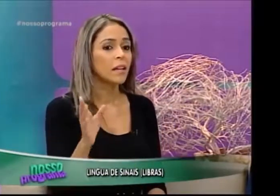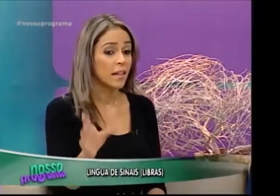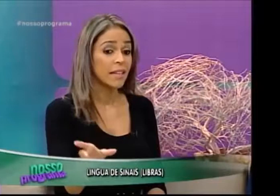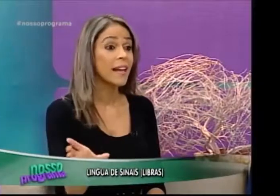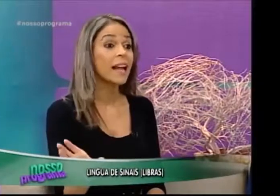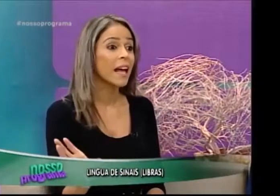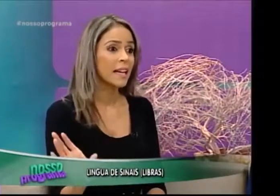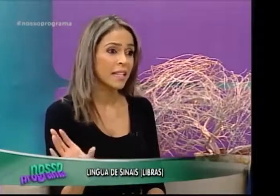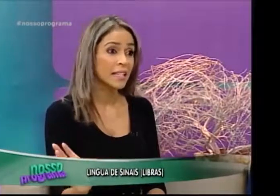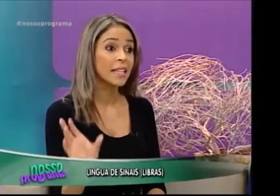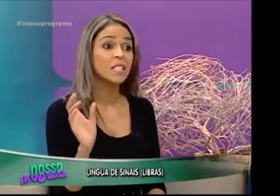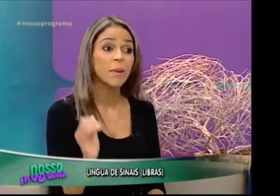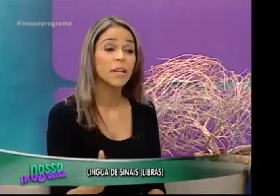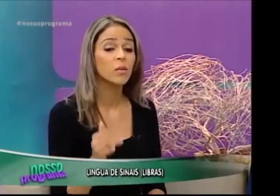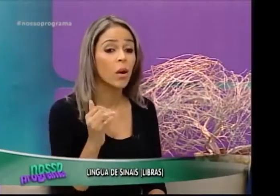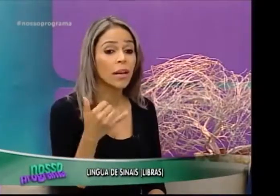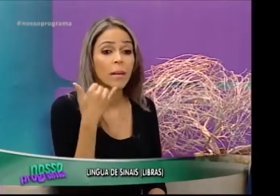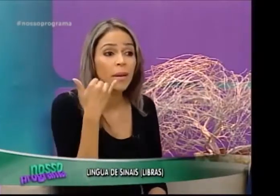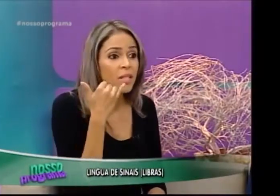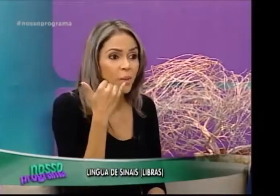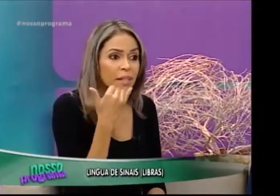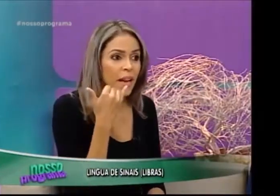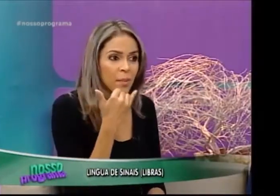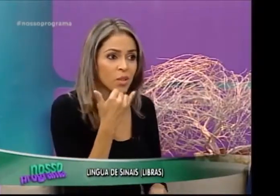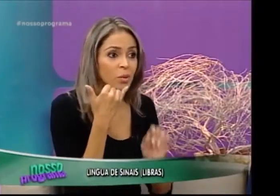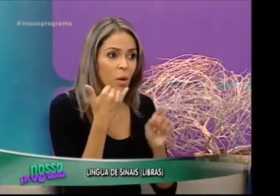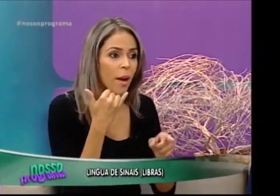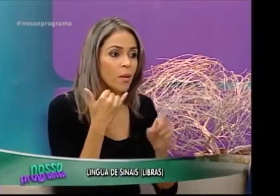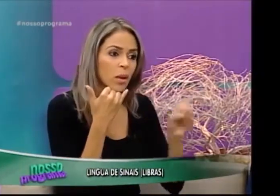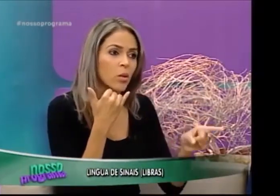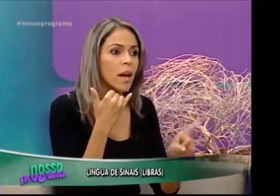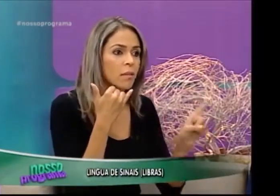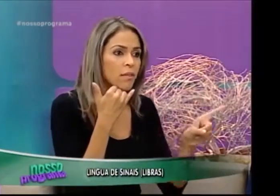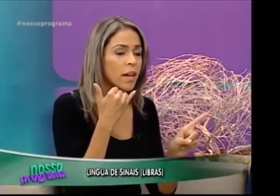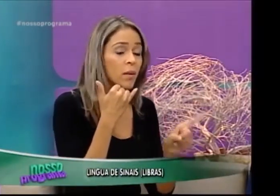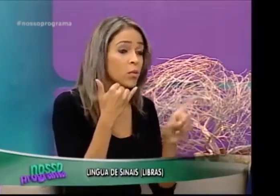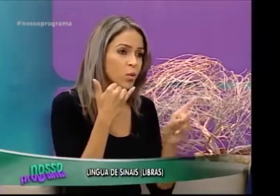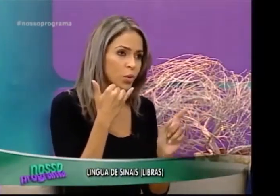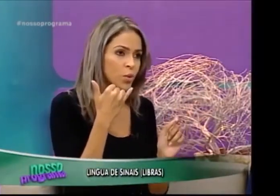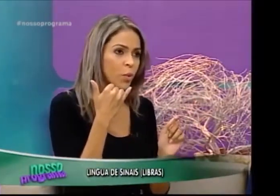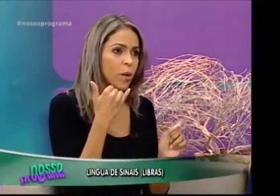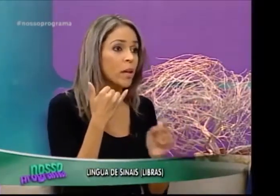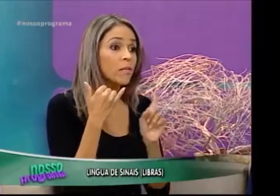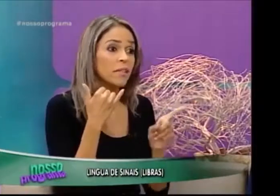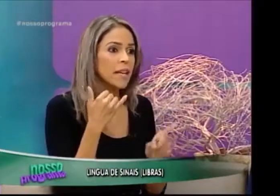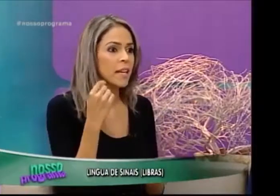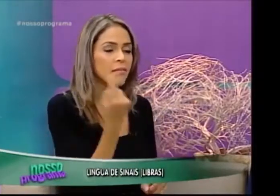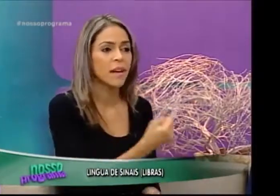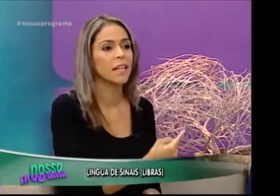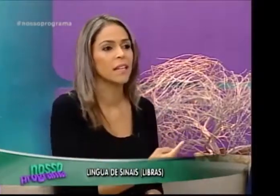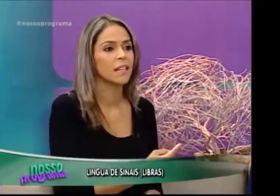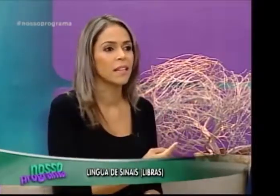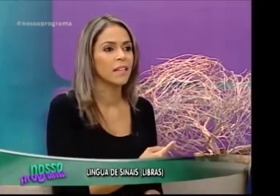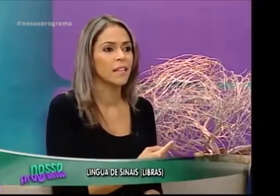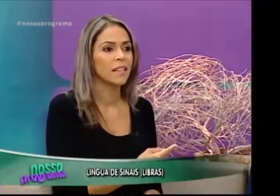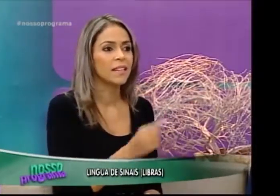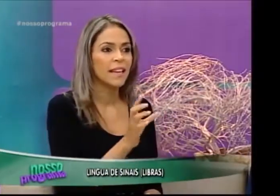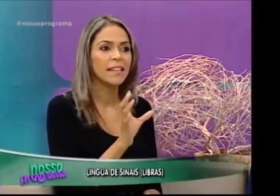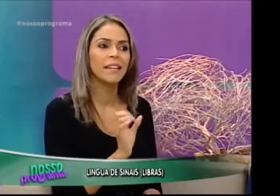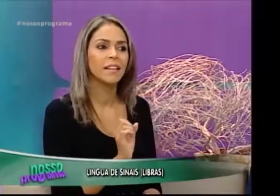Ele tá lá na casa dele esperando, aqui apareceu um intérprete, no teu bairro tal lugar, um surdo, desculpa, vem, ele vai. Olha tem isso. que ter.